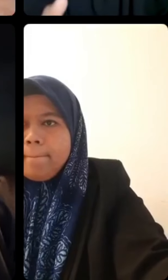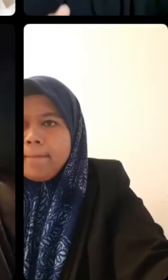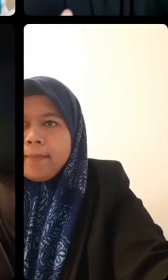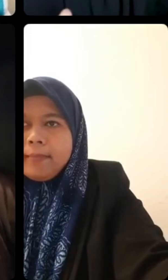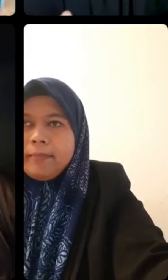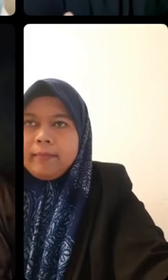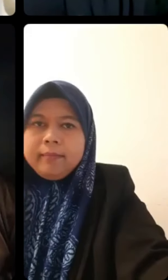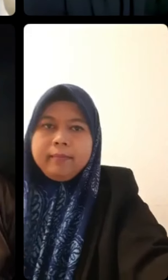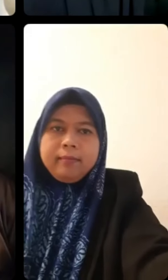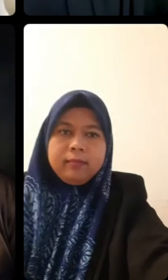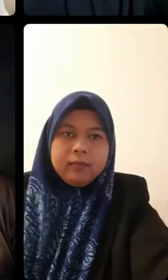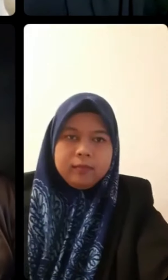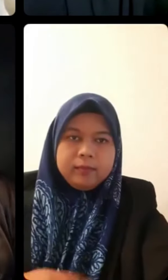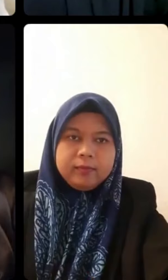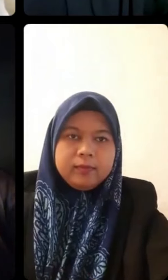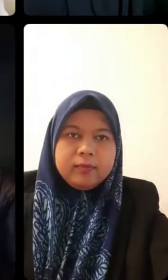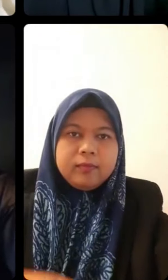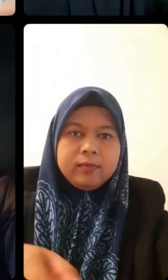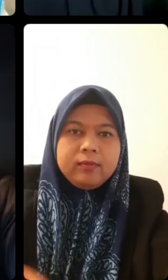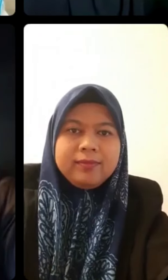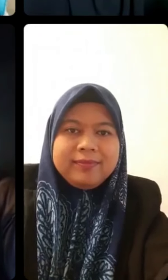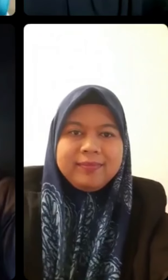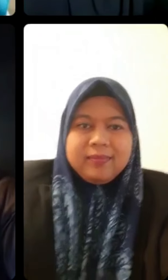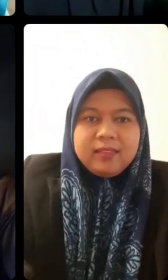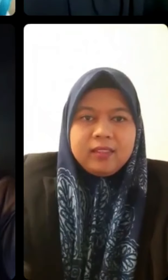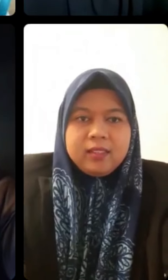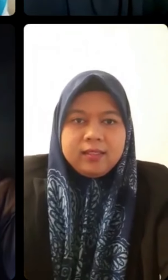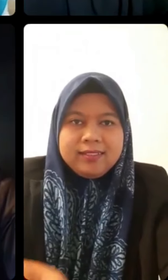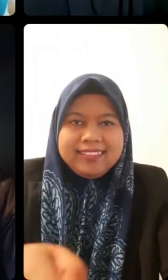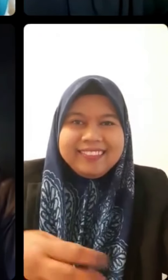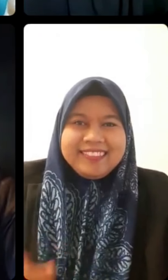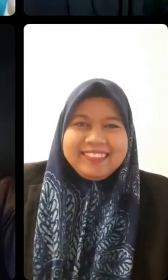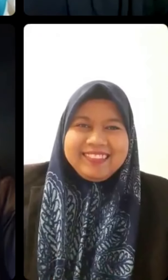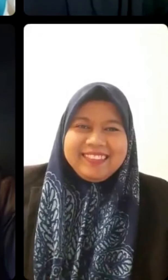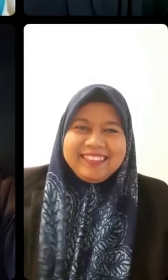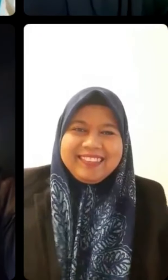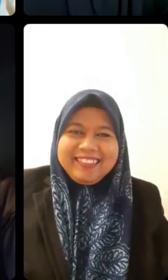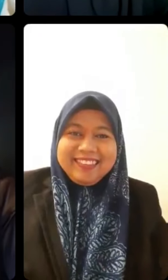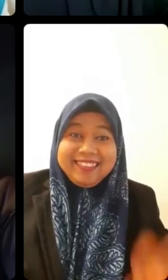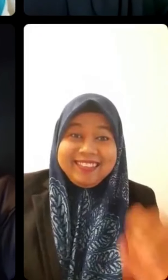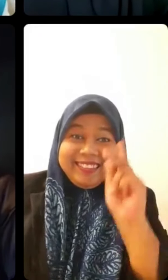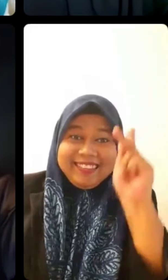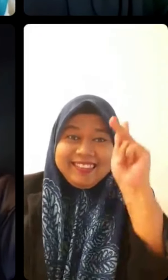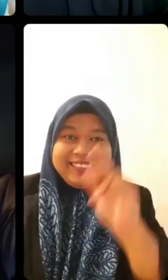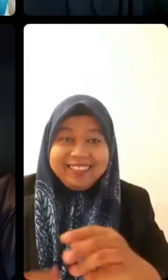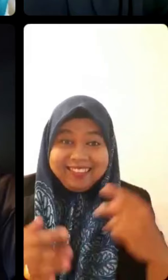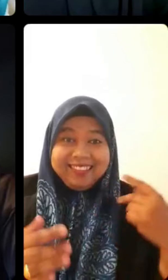Okay, terima kasih kepada semua penonton sebab sabar menunggu. Baiklah, kita mulakan kita